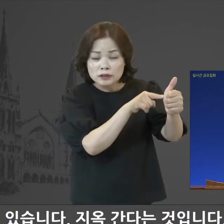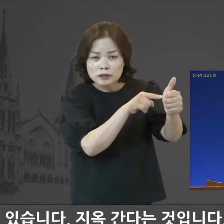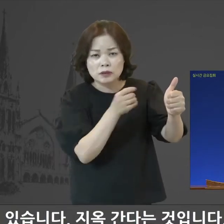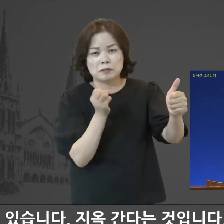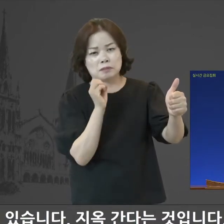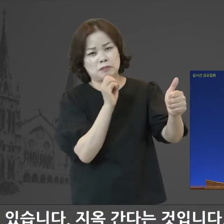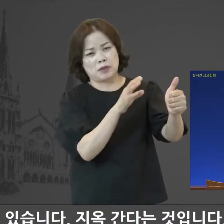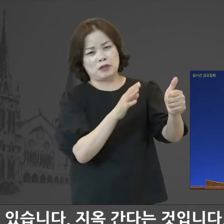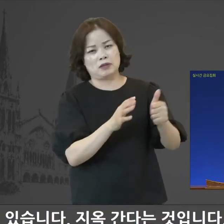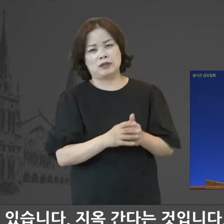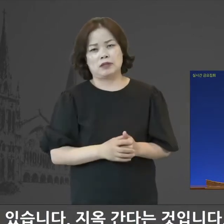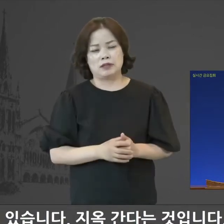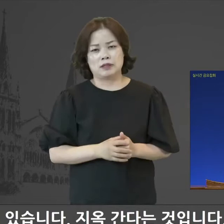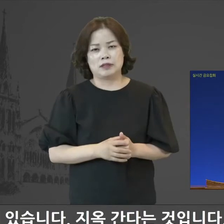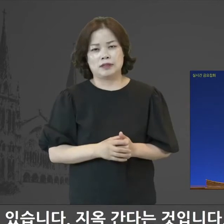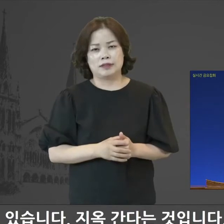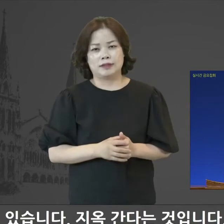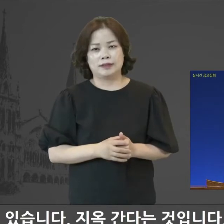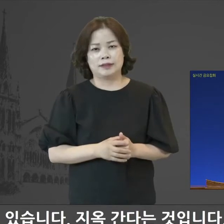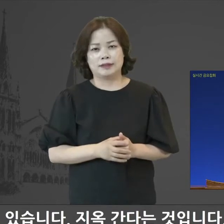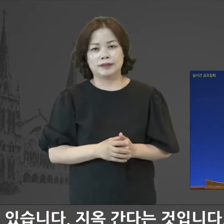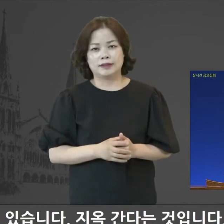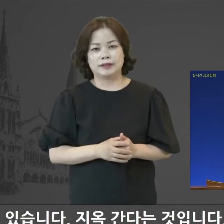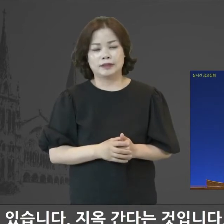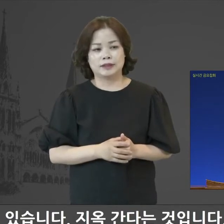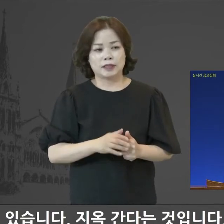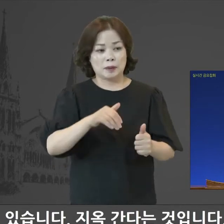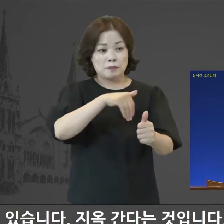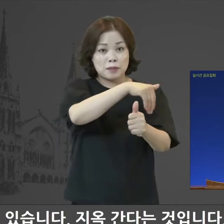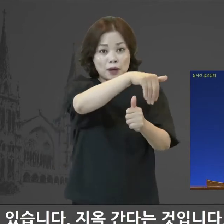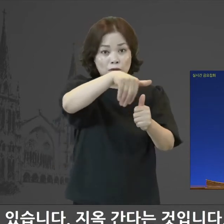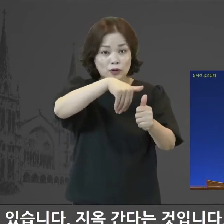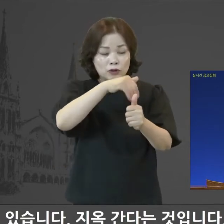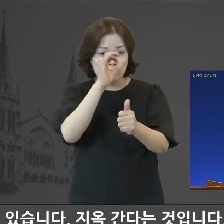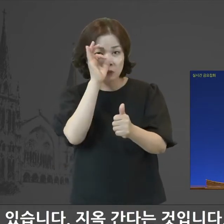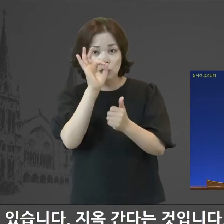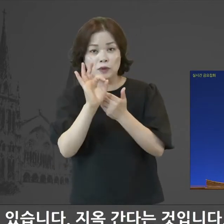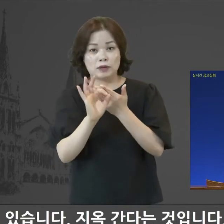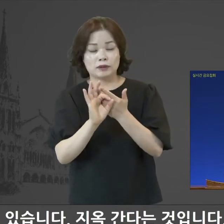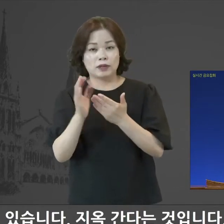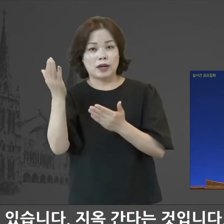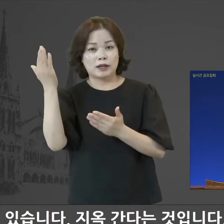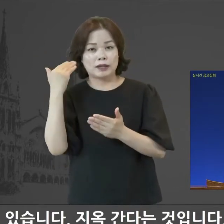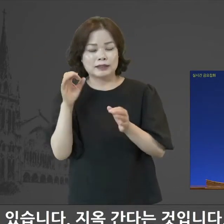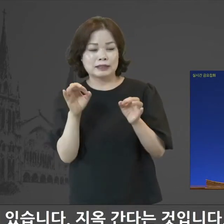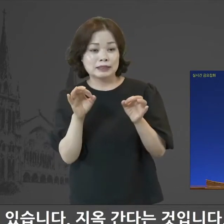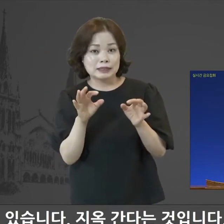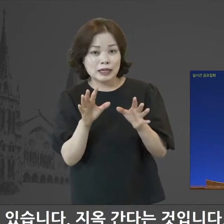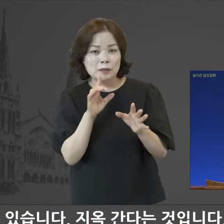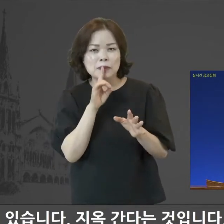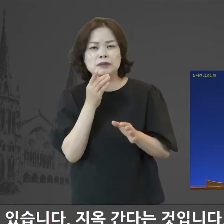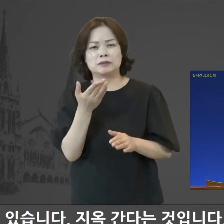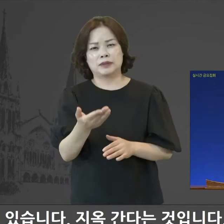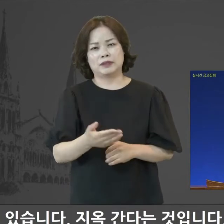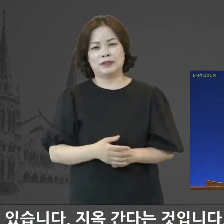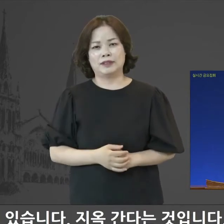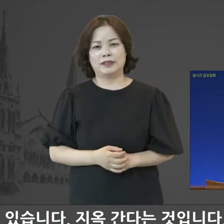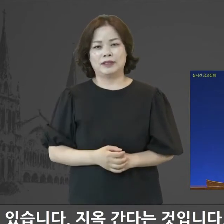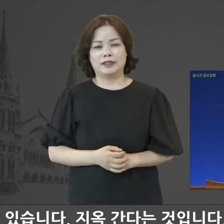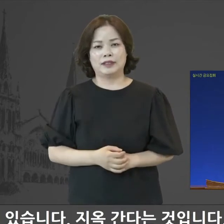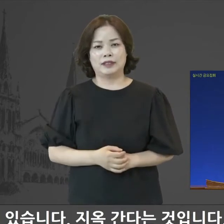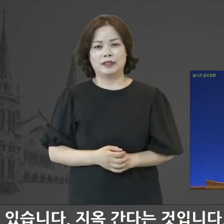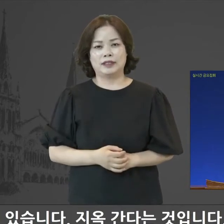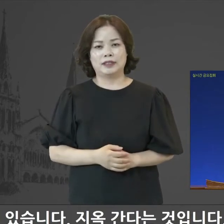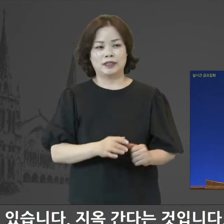해준 거죠. 근데 배경을 좀 살펴보면 아까도 잠깐 제가 언급해 드렸는데